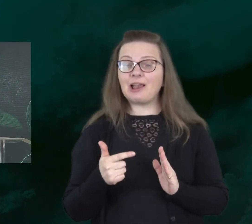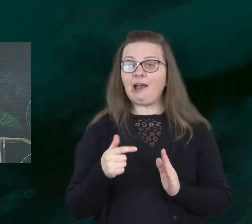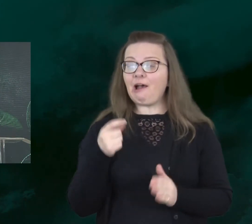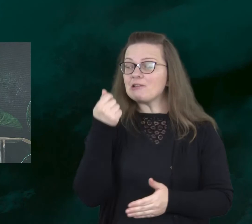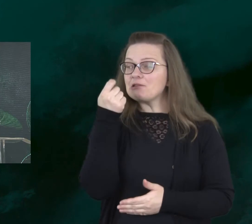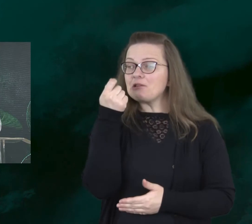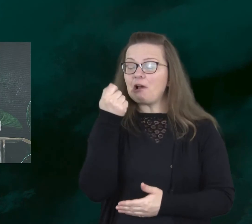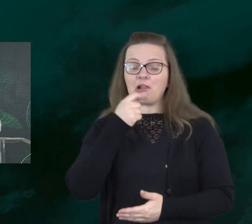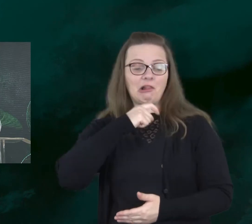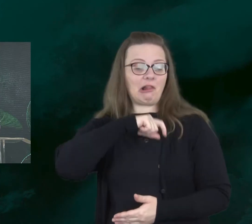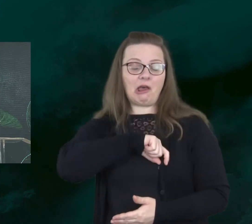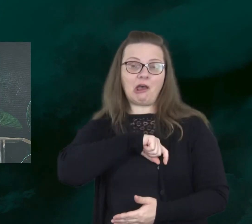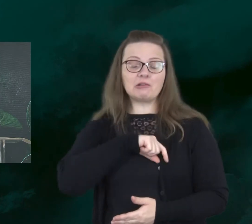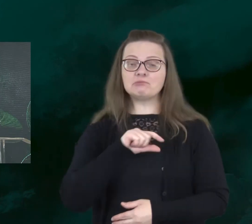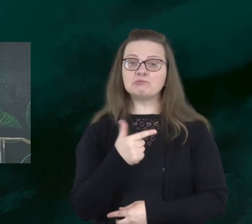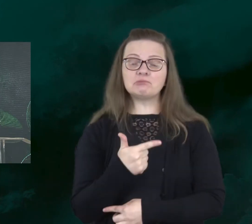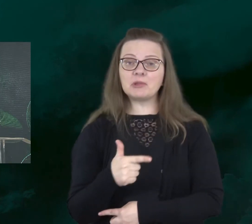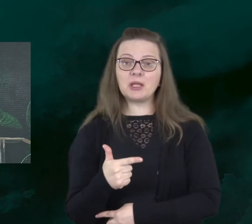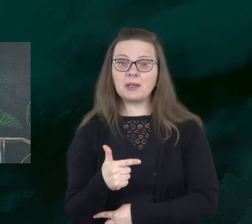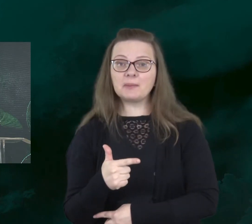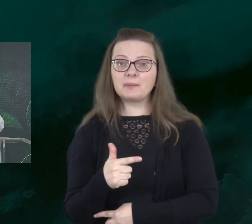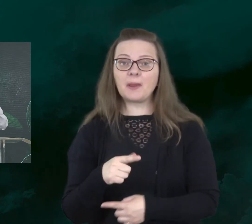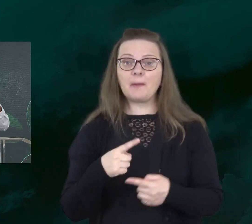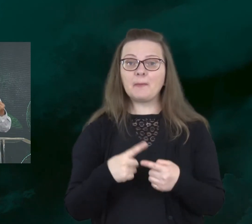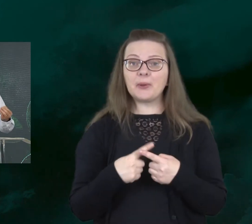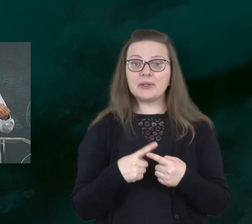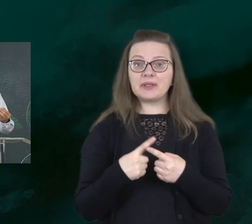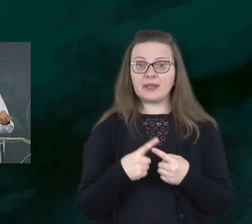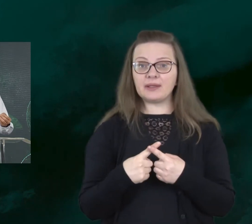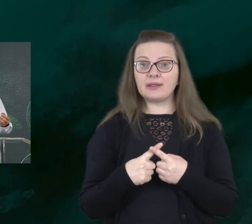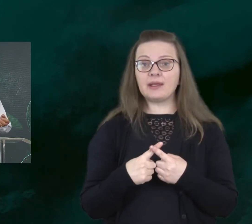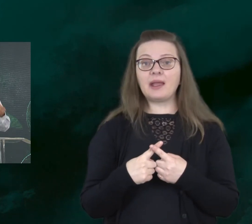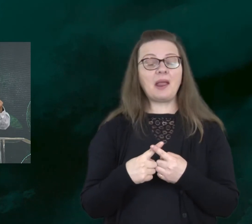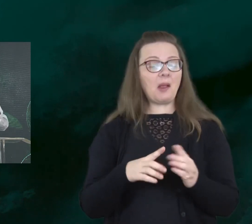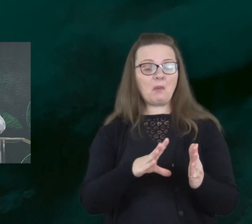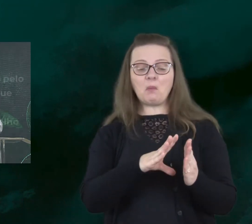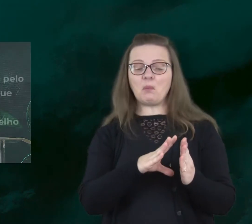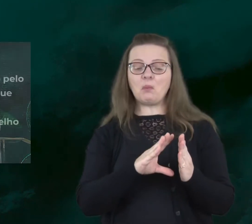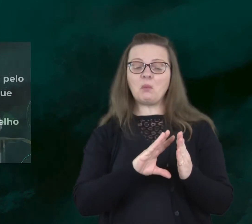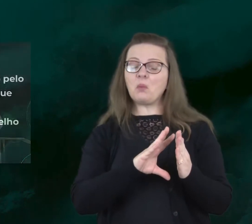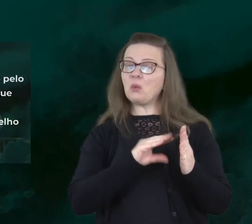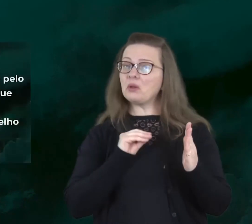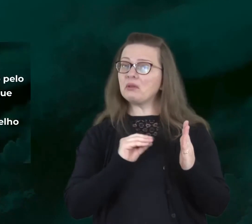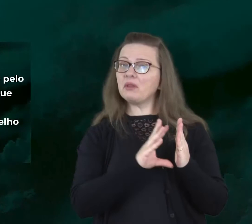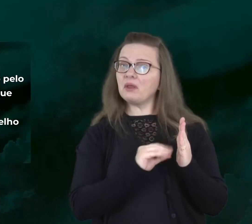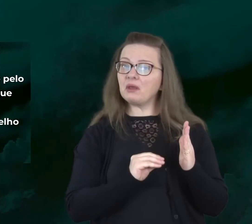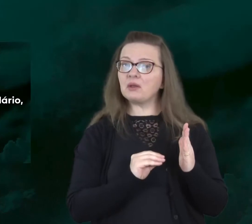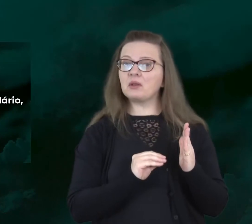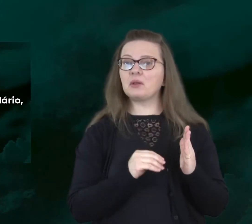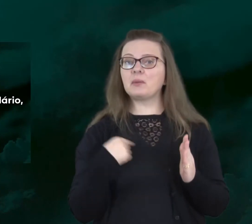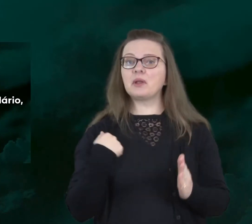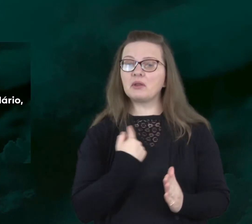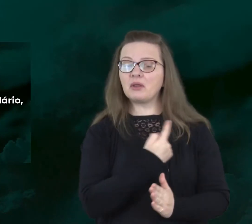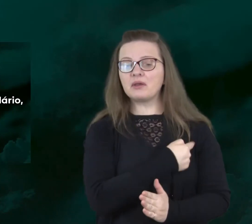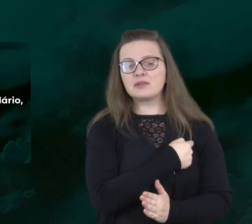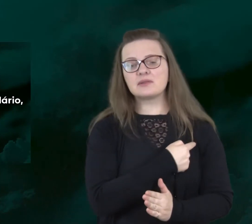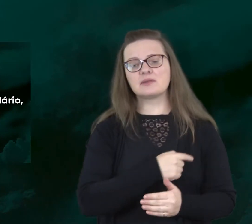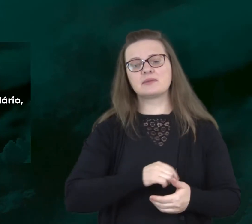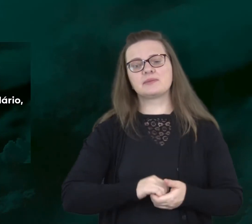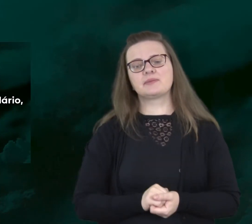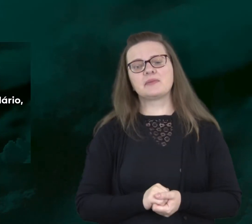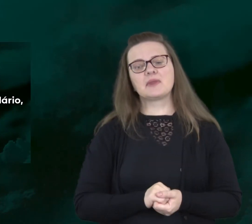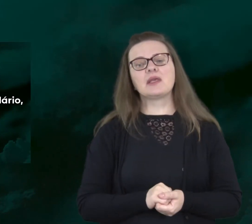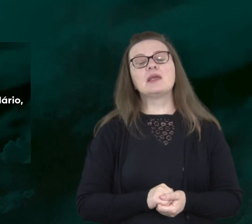Então, esses são modelos para nós. Despojei outras igrejas recebendo salário para vos poder